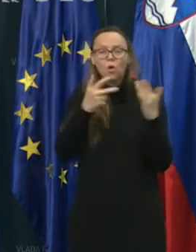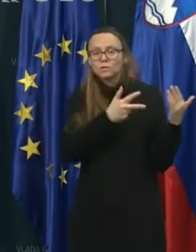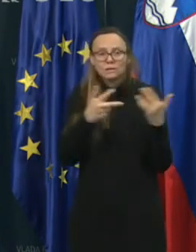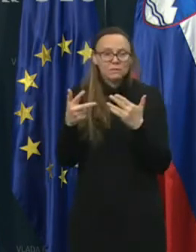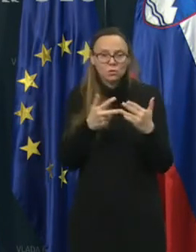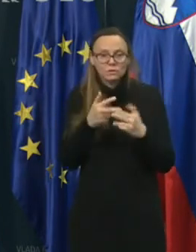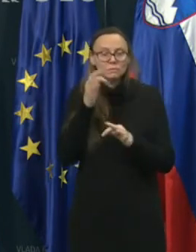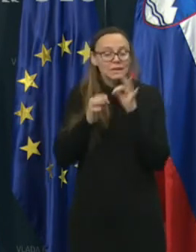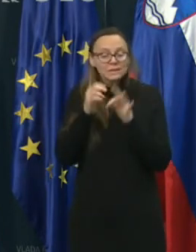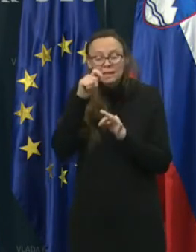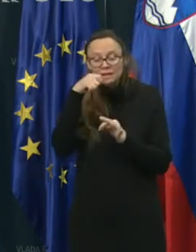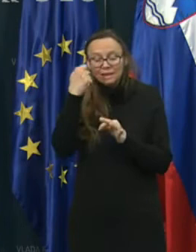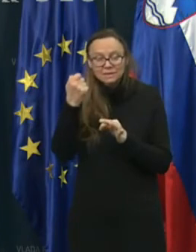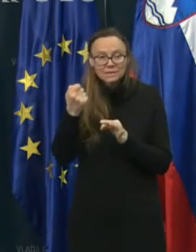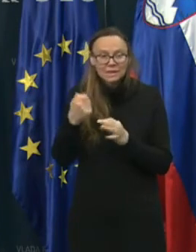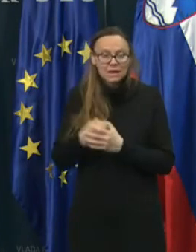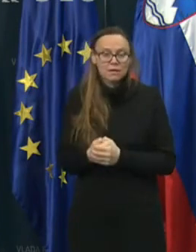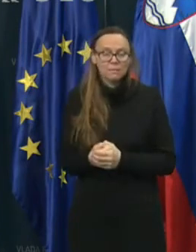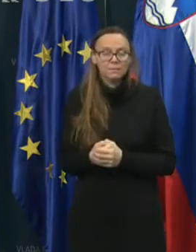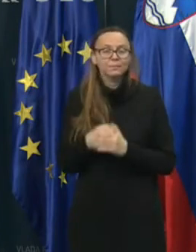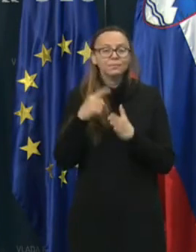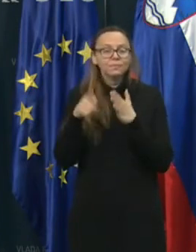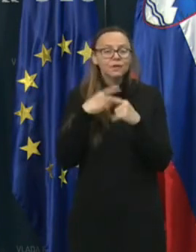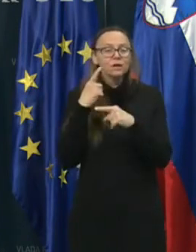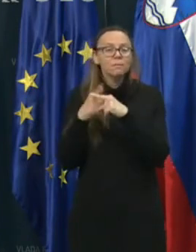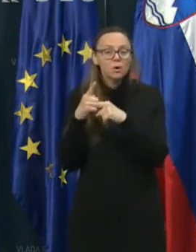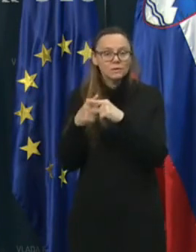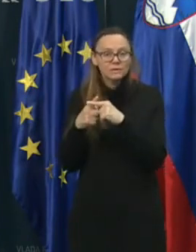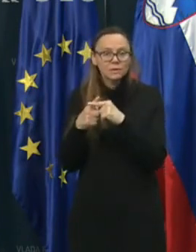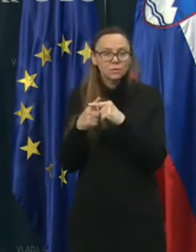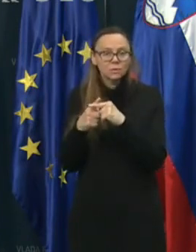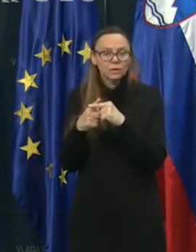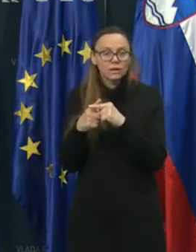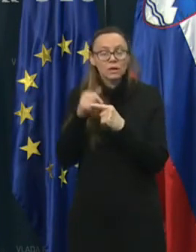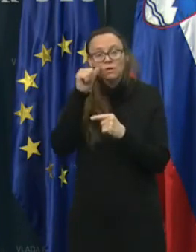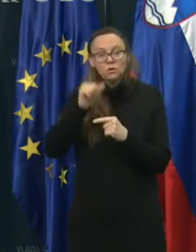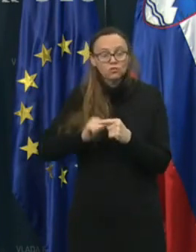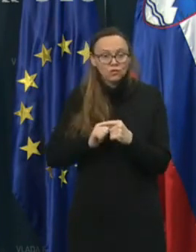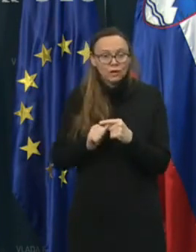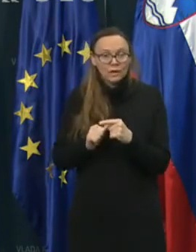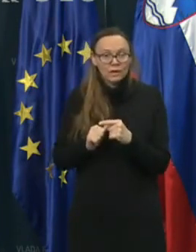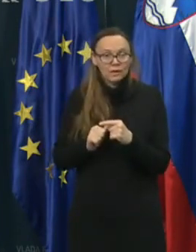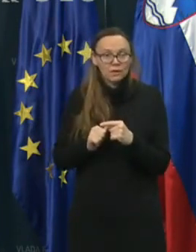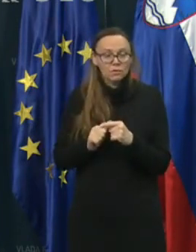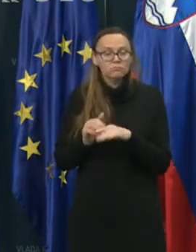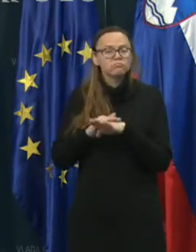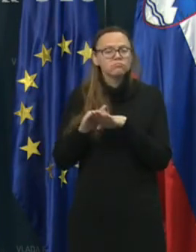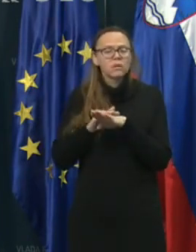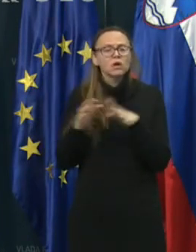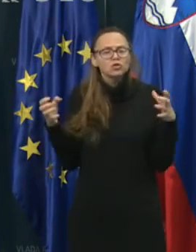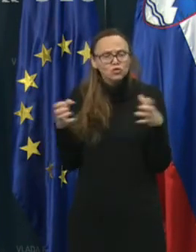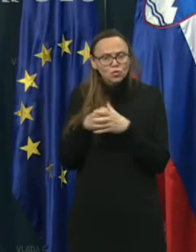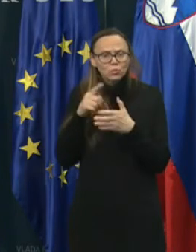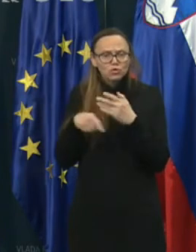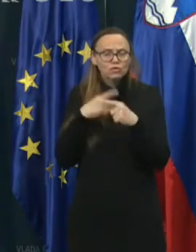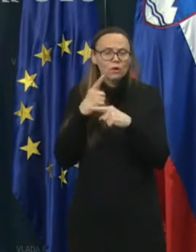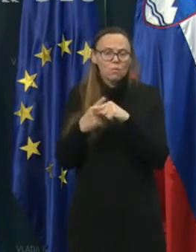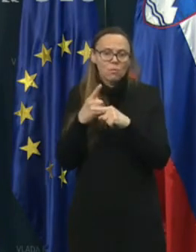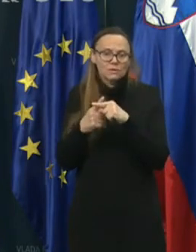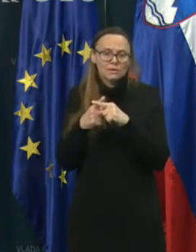1288 testiranj. Število pozitivnih včeraj, oziroma skupno število